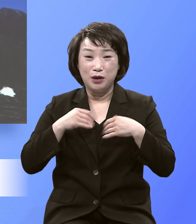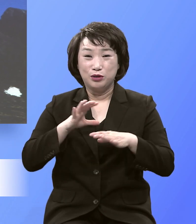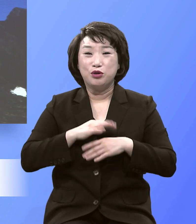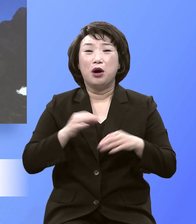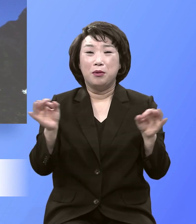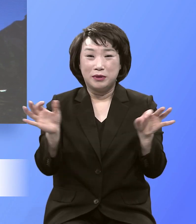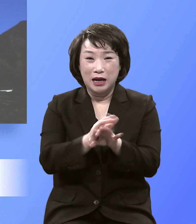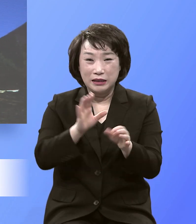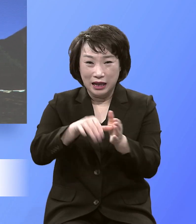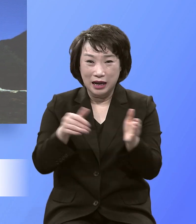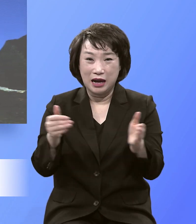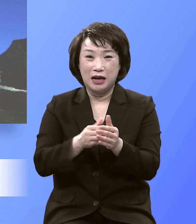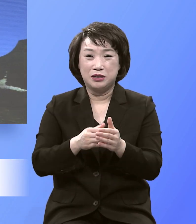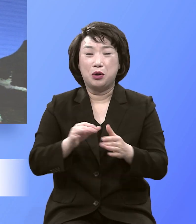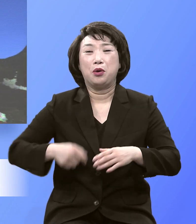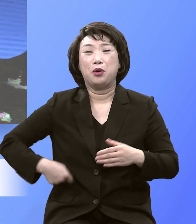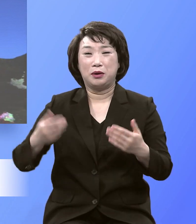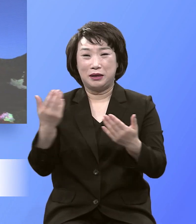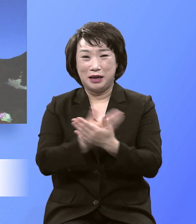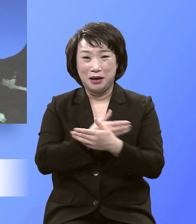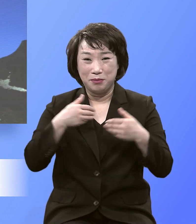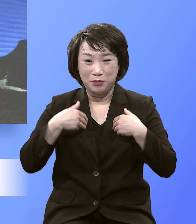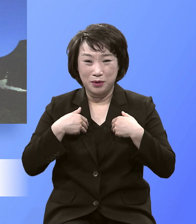두려움이 없도록 회개해야 합니다.